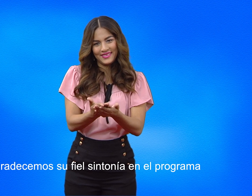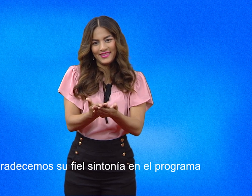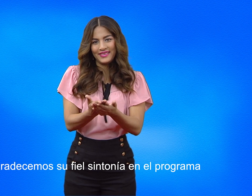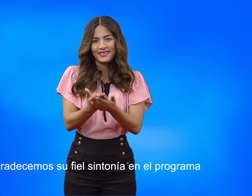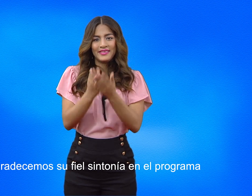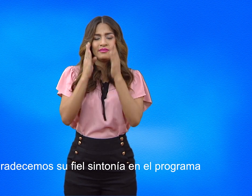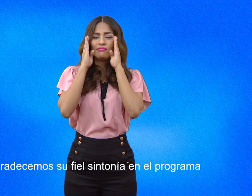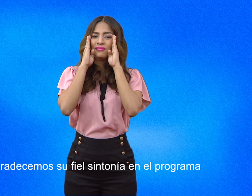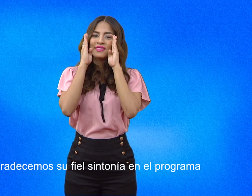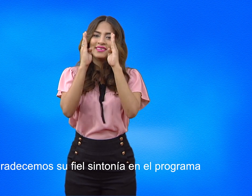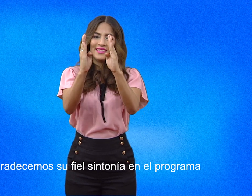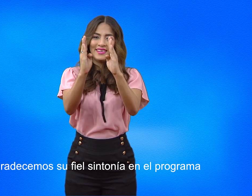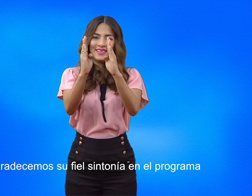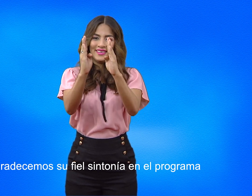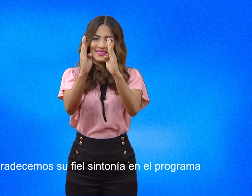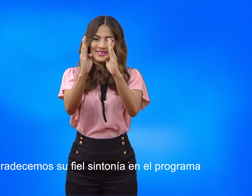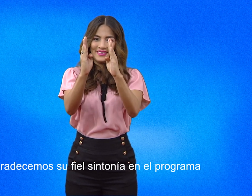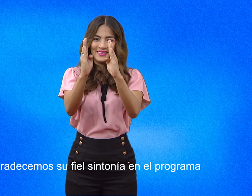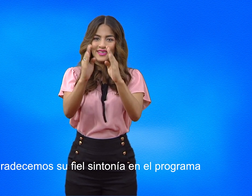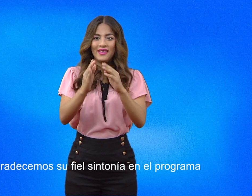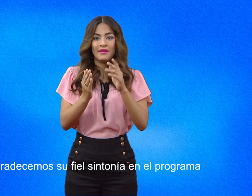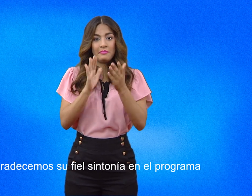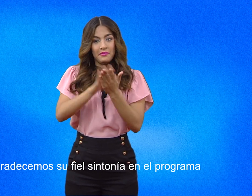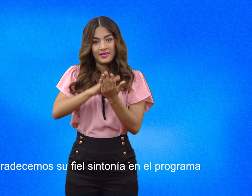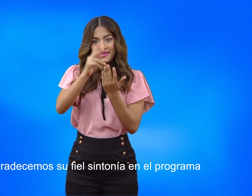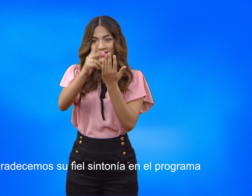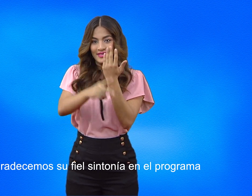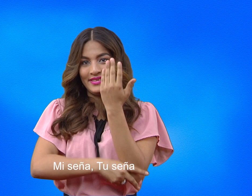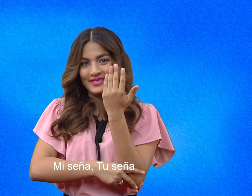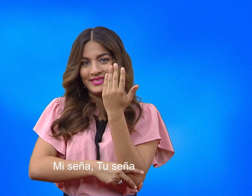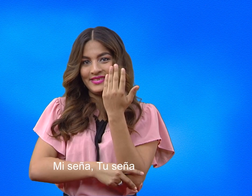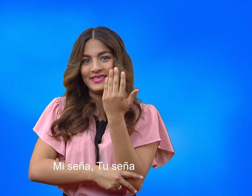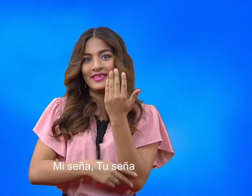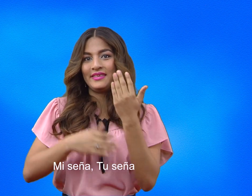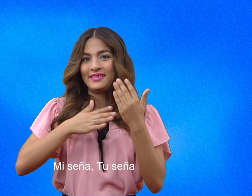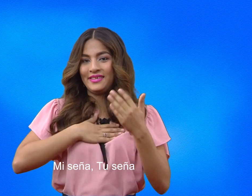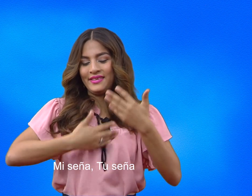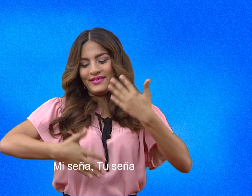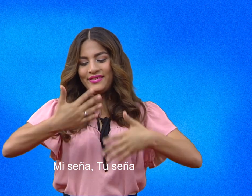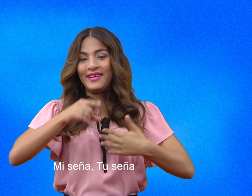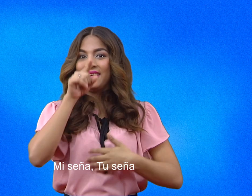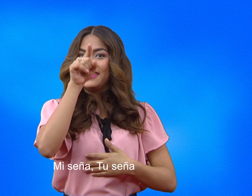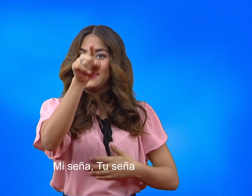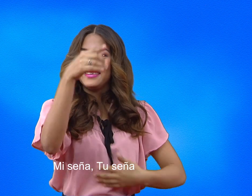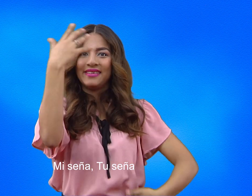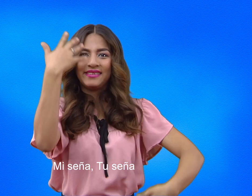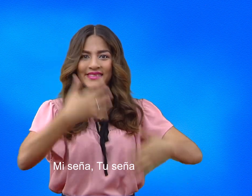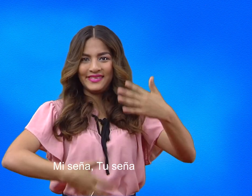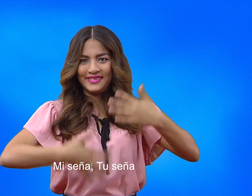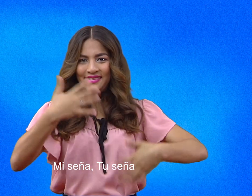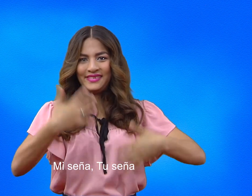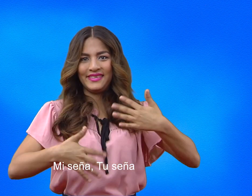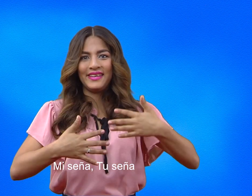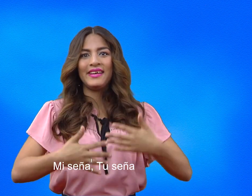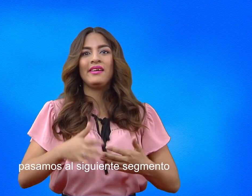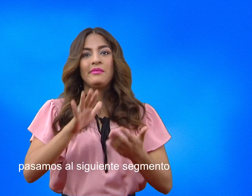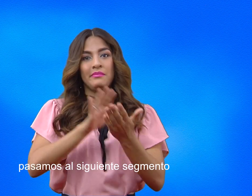Agradecemos su fiel sintonía en el programa Mi Seña, Tu Seña.